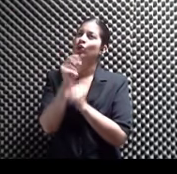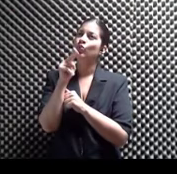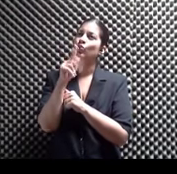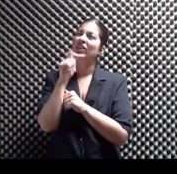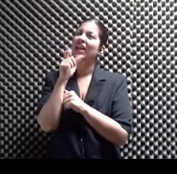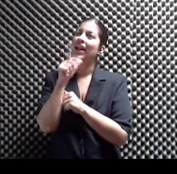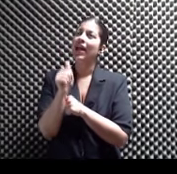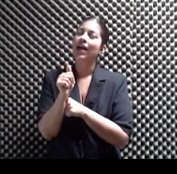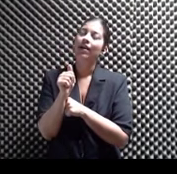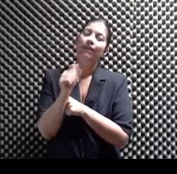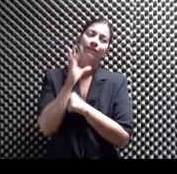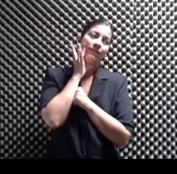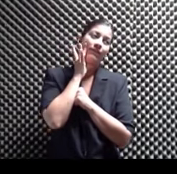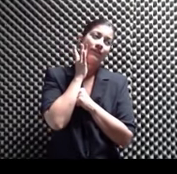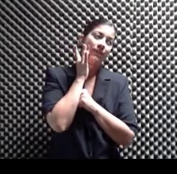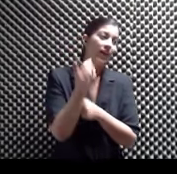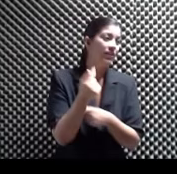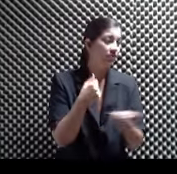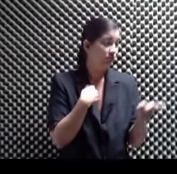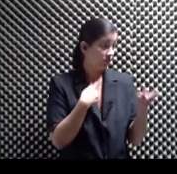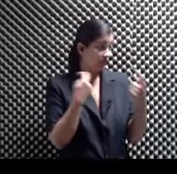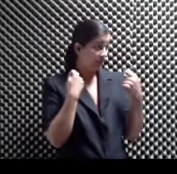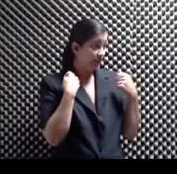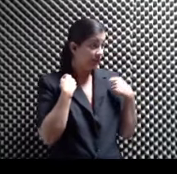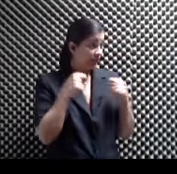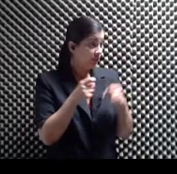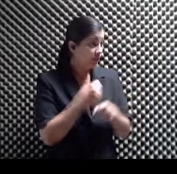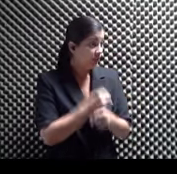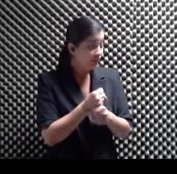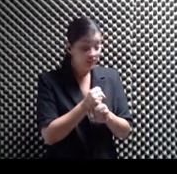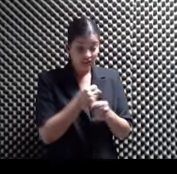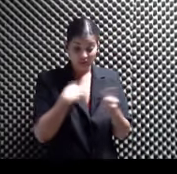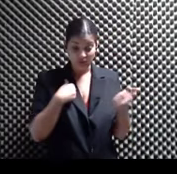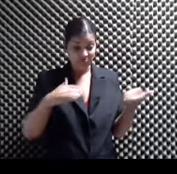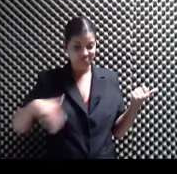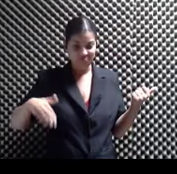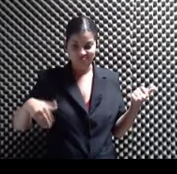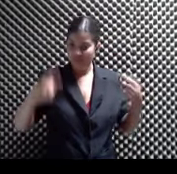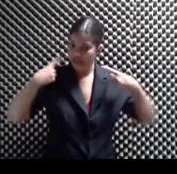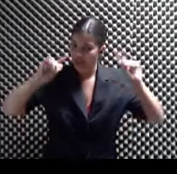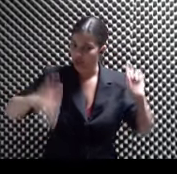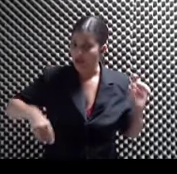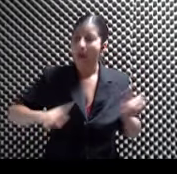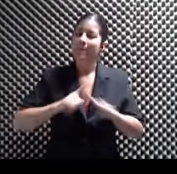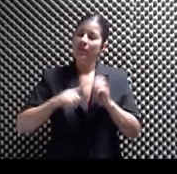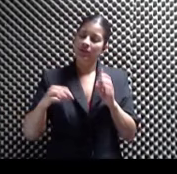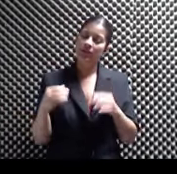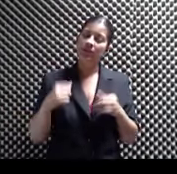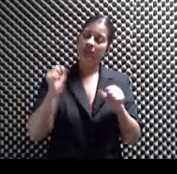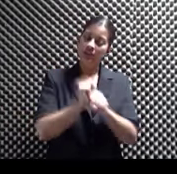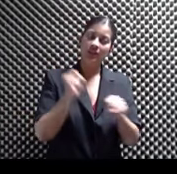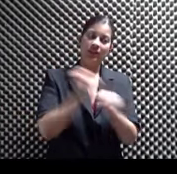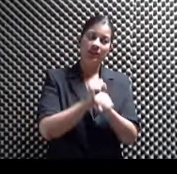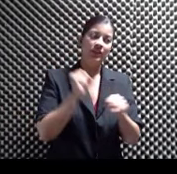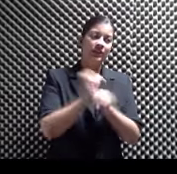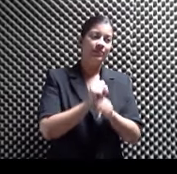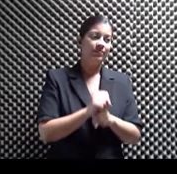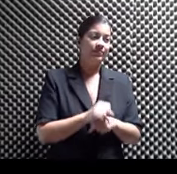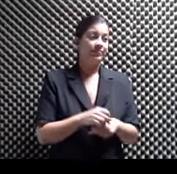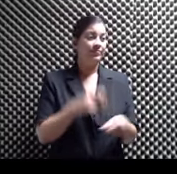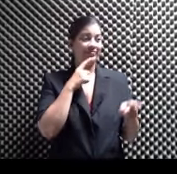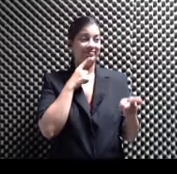no. Yo vivo solo ahora y estoy intentando hacer tostadas francesas. Y eso no me ha quedado todavía. Pero por ahí va la cosa. Has invertido todas tus vacaciones en